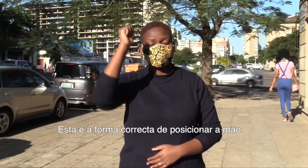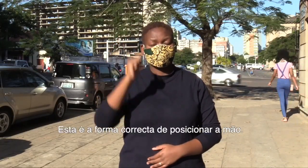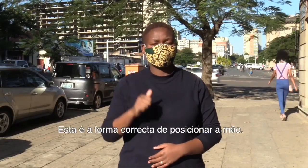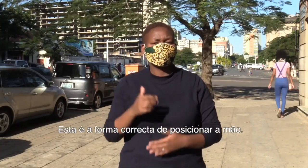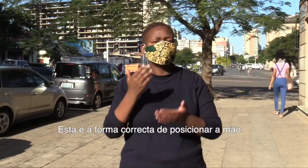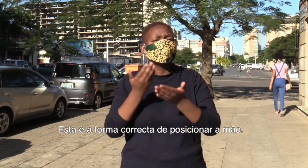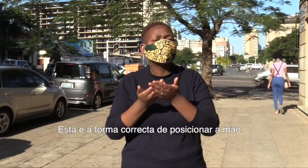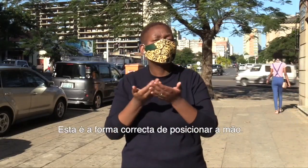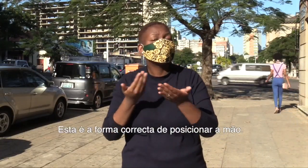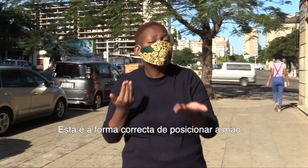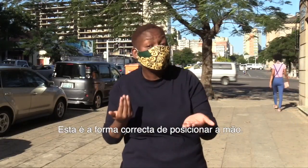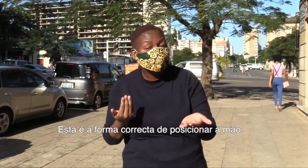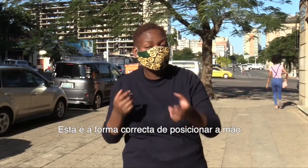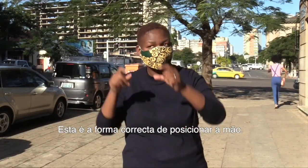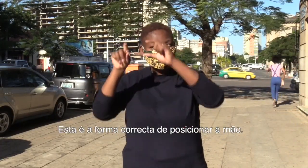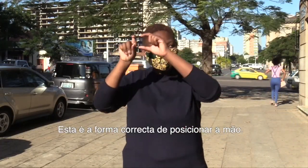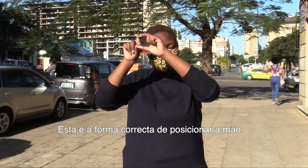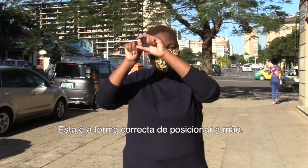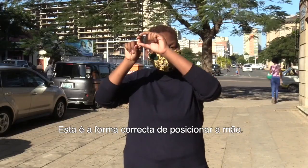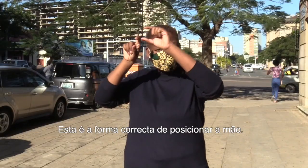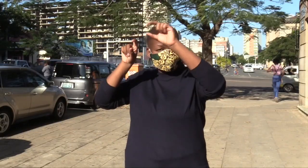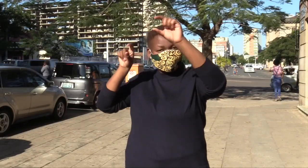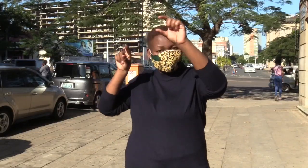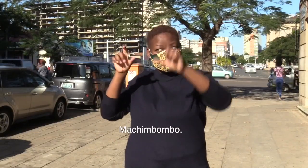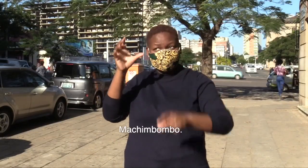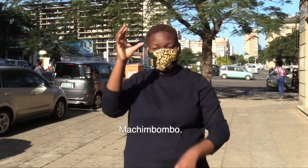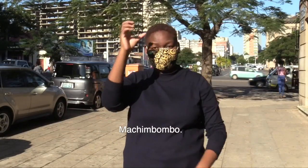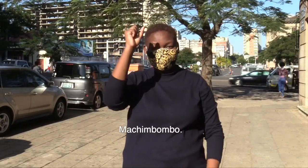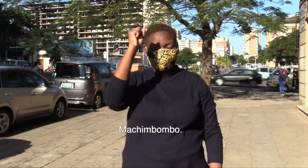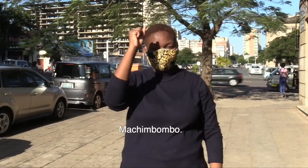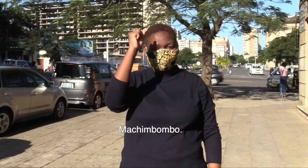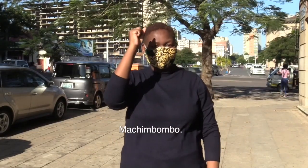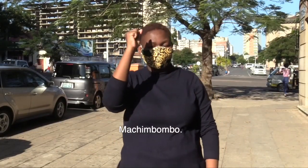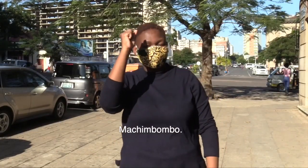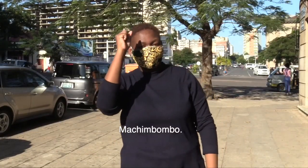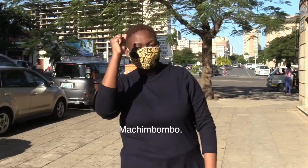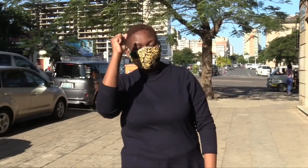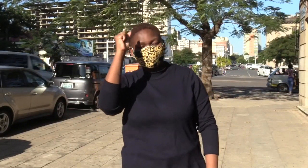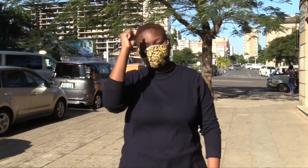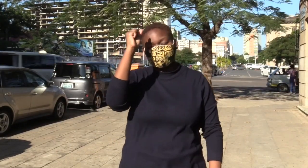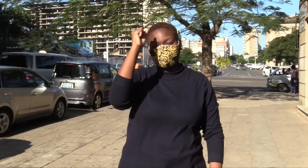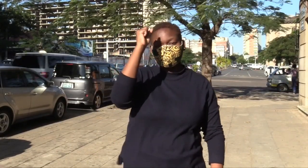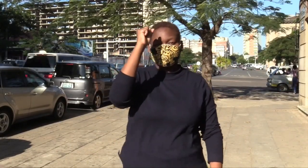esta é a forma correta de posicionar a mão macho em bombo